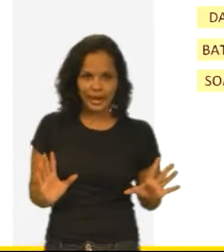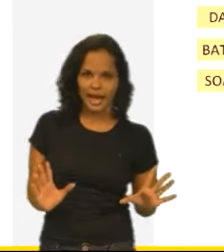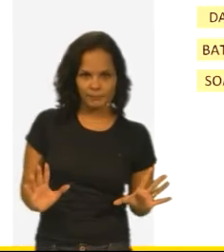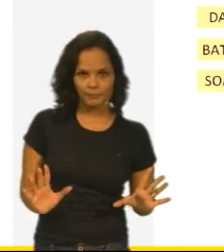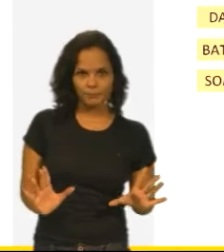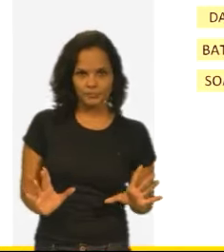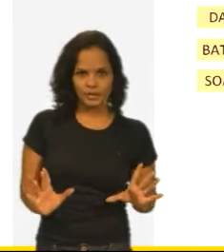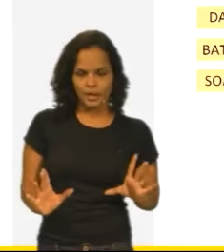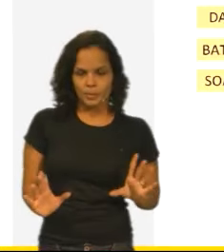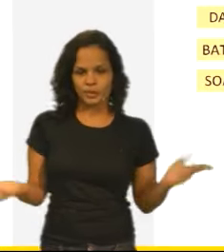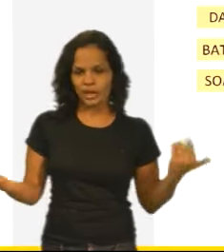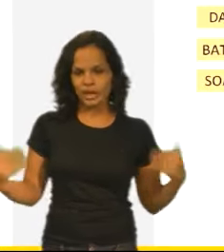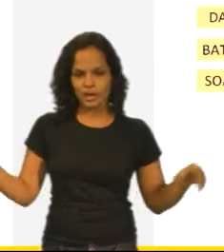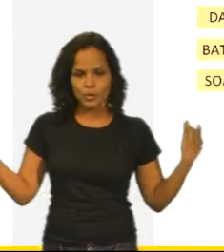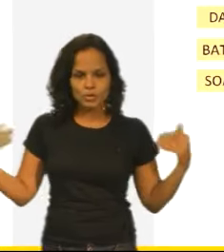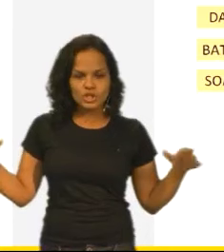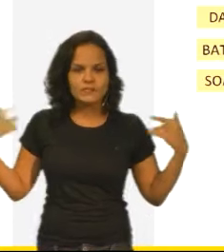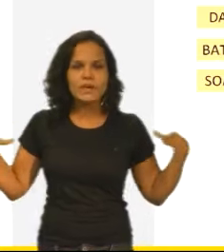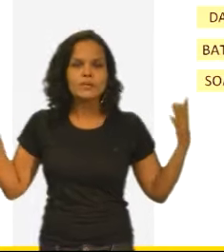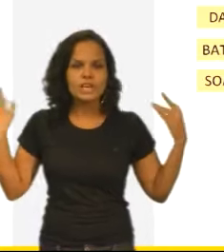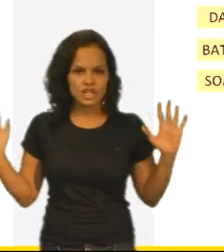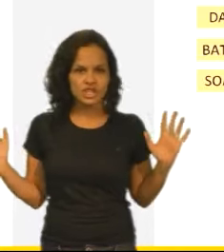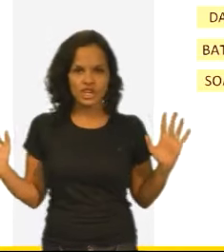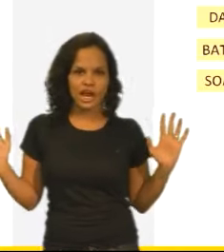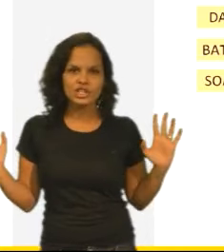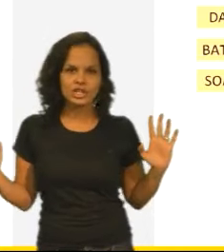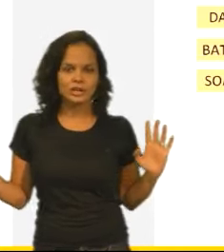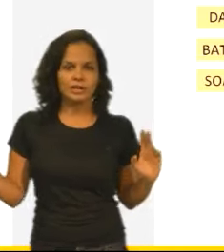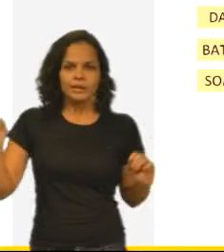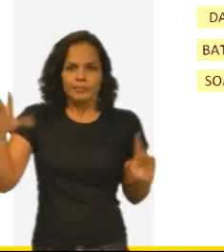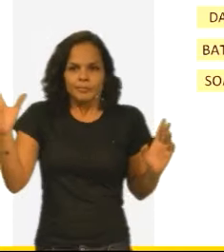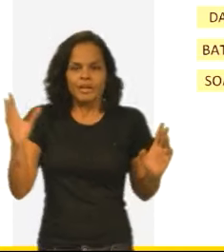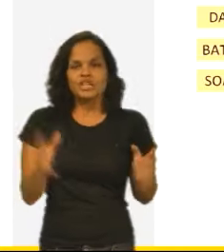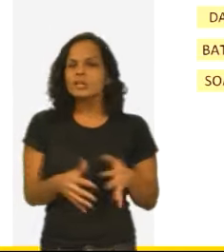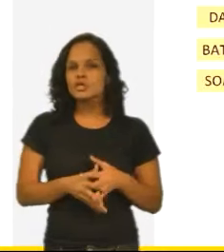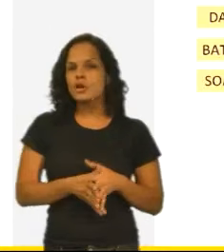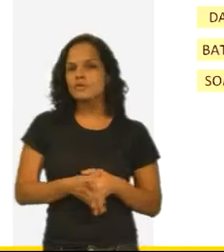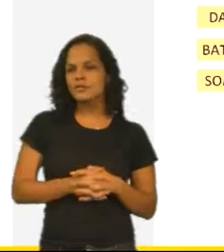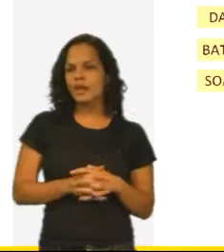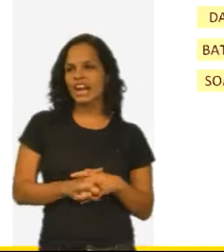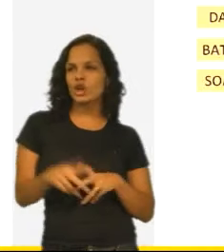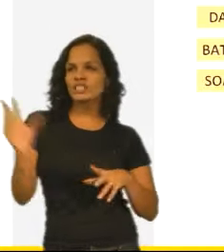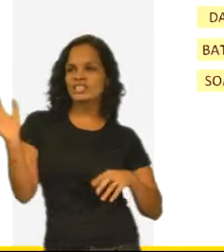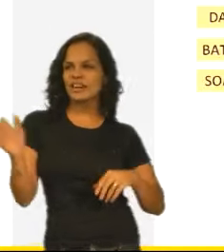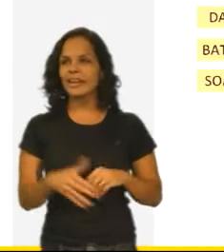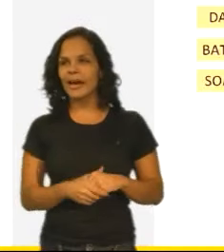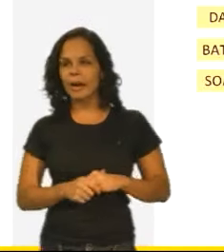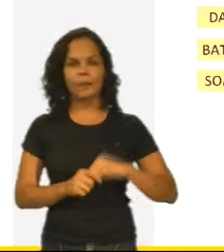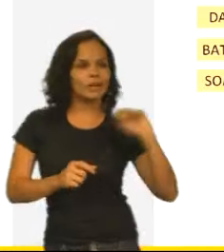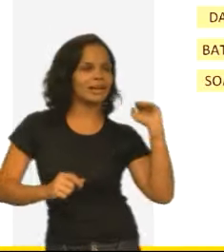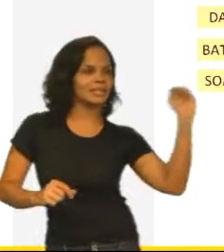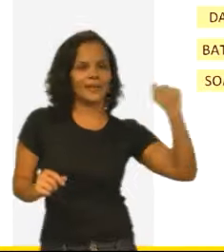errar, porque o desvio que a gente acha, imagina só você falar, nós é legal, eles vai